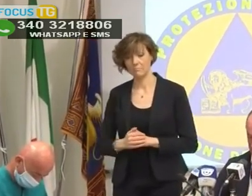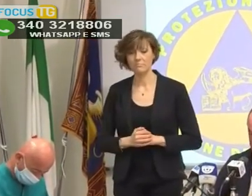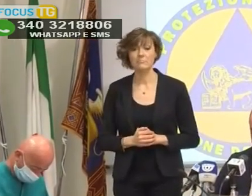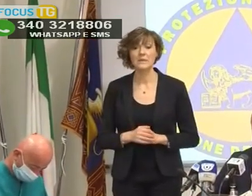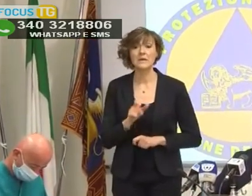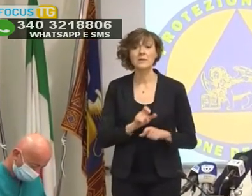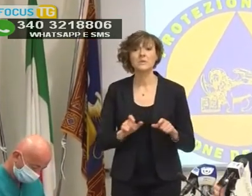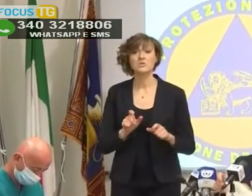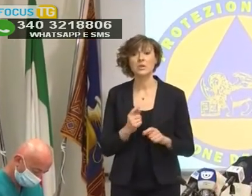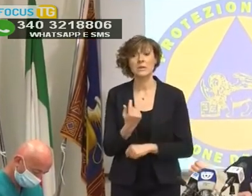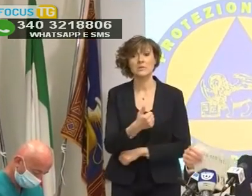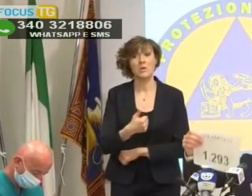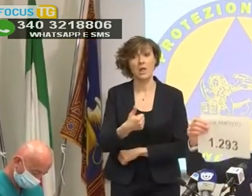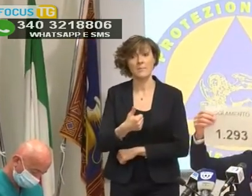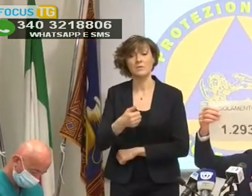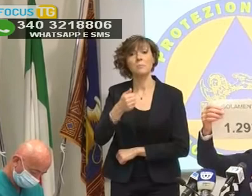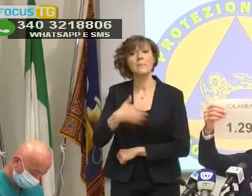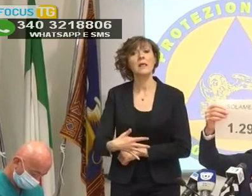Le persone in isolamento sono